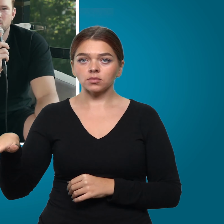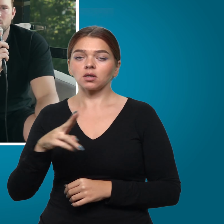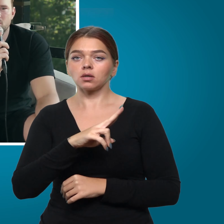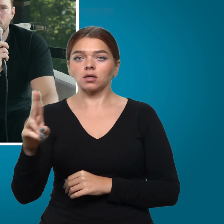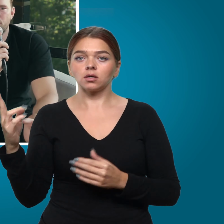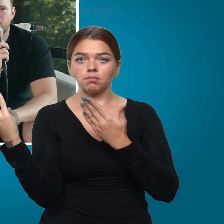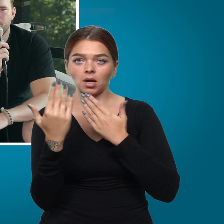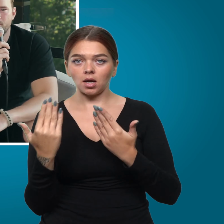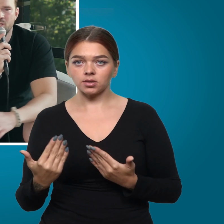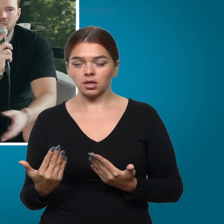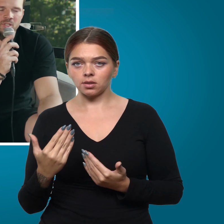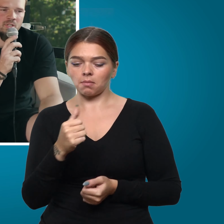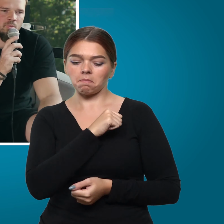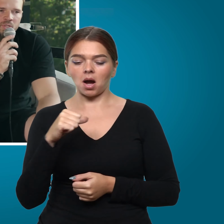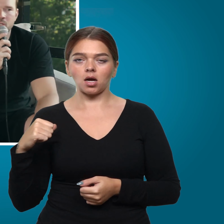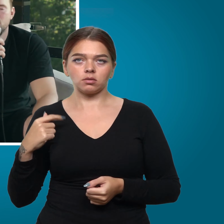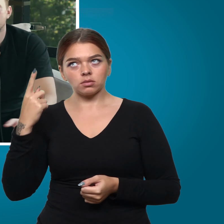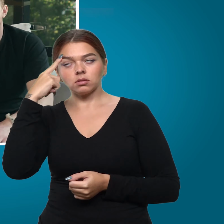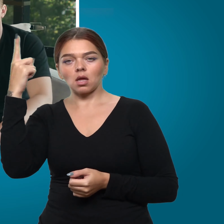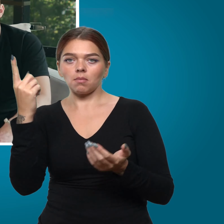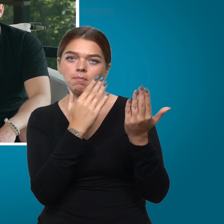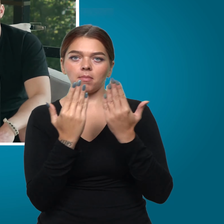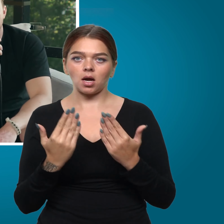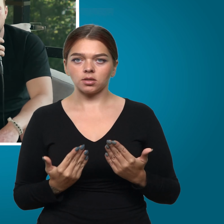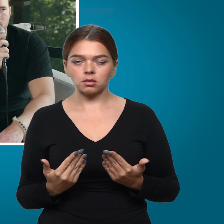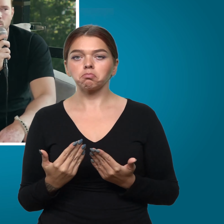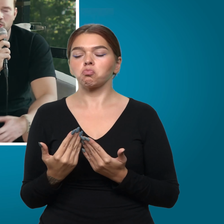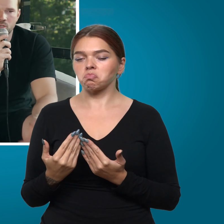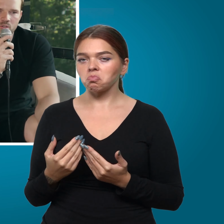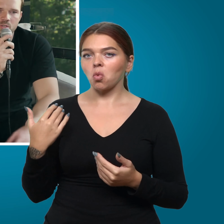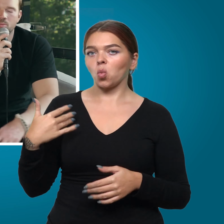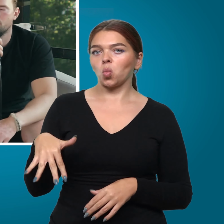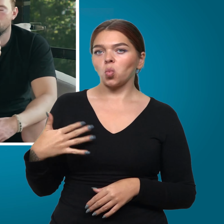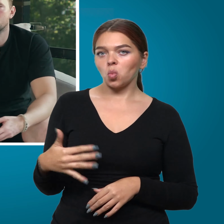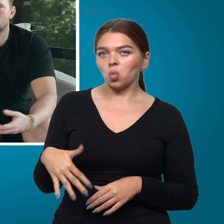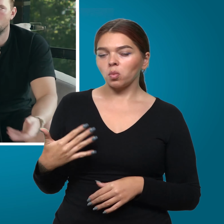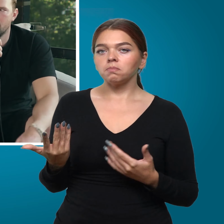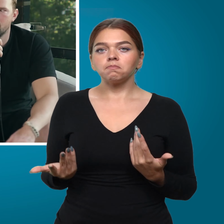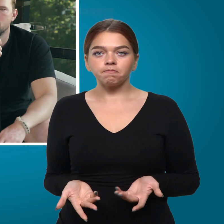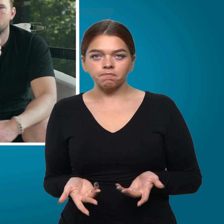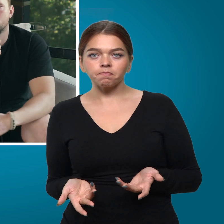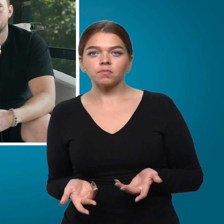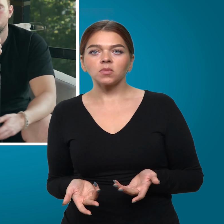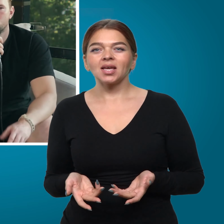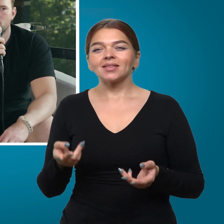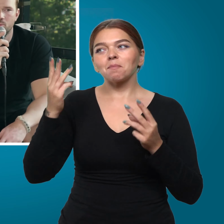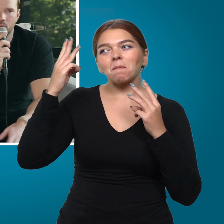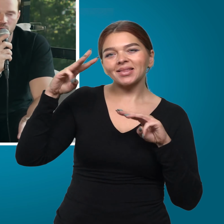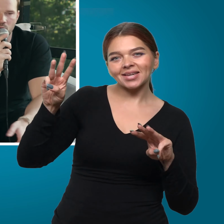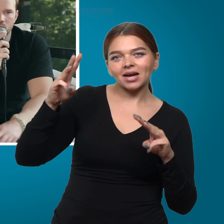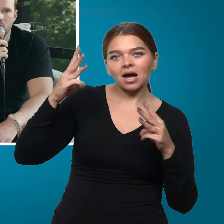tas madinga, nemadinga, čia labai skiriasi nuo mokyklos, labai priklauso nuo klasės, labai priklauso nuo aplinkos, nuo